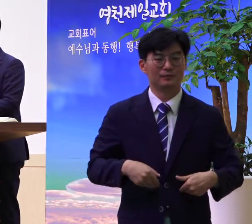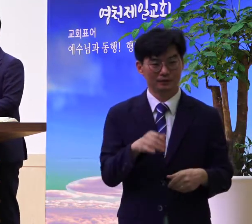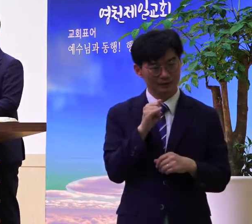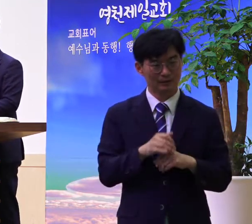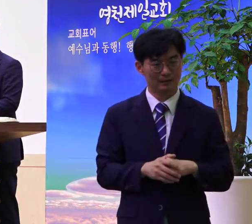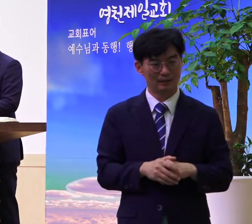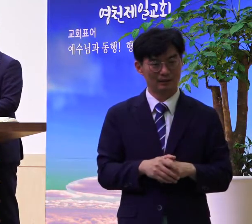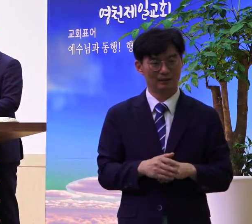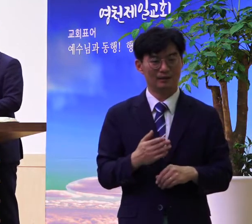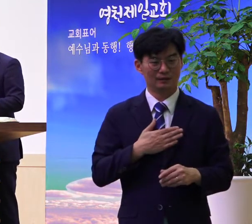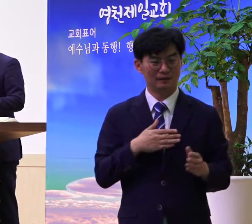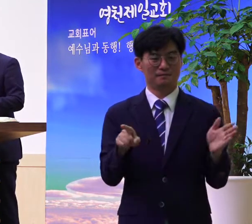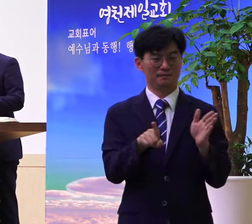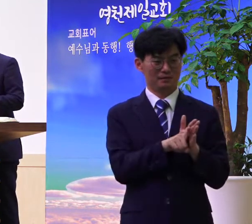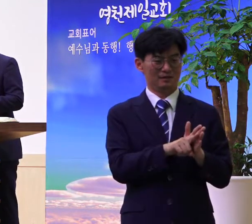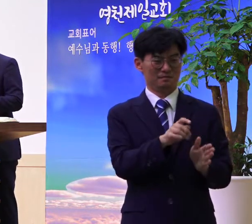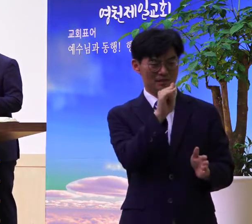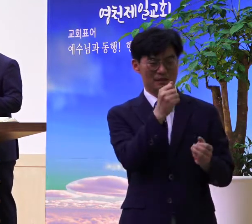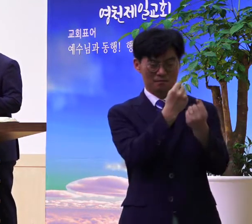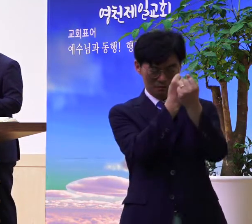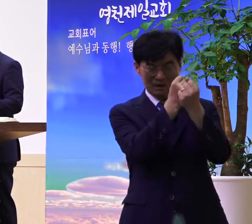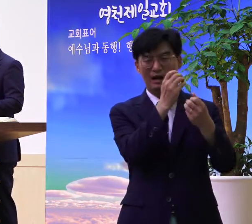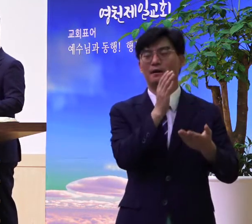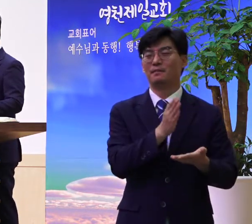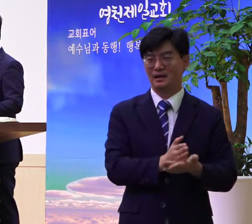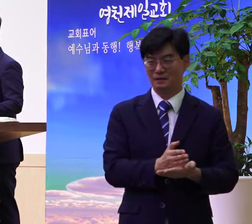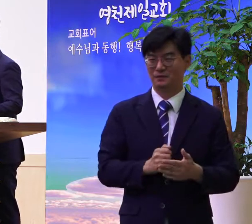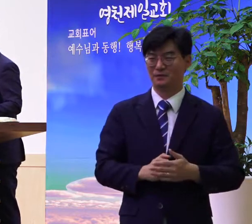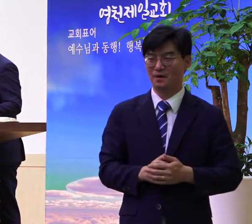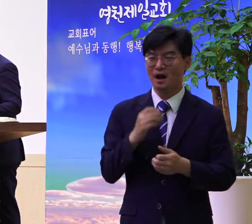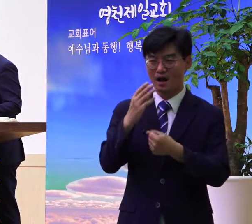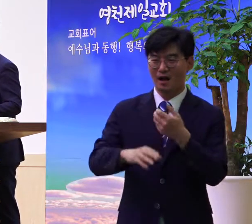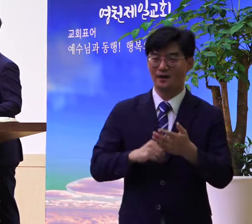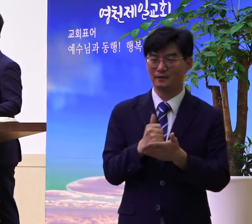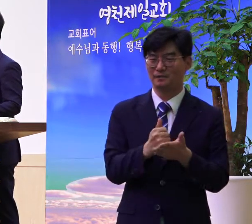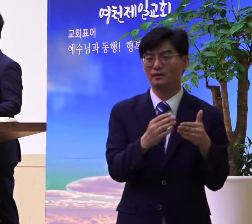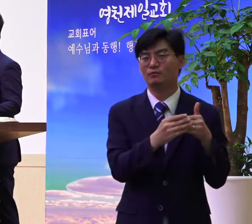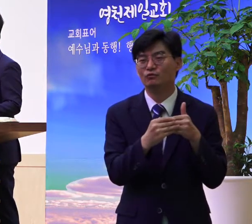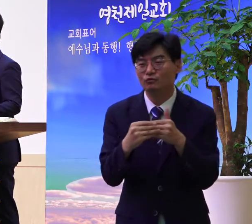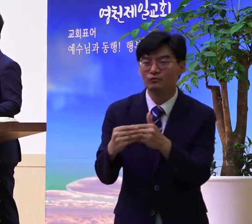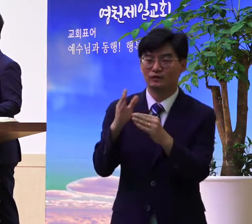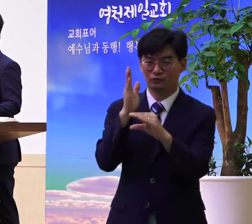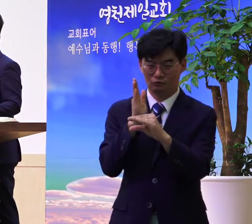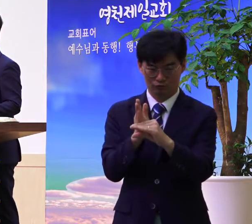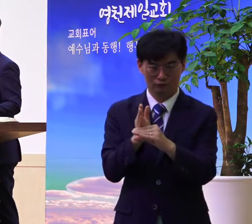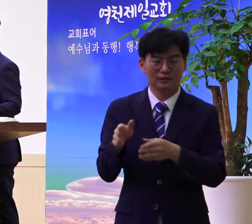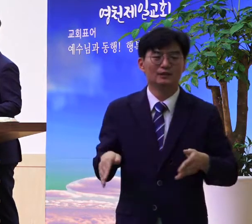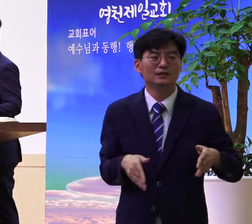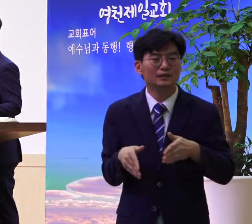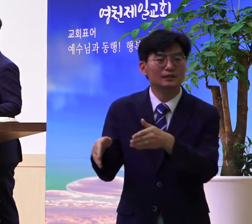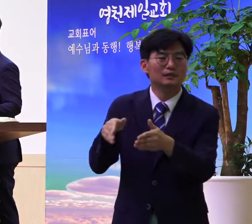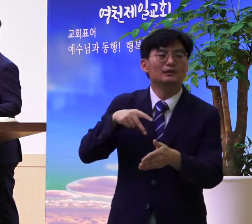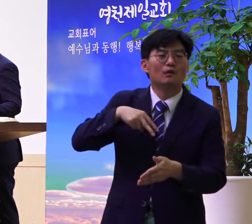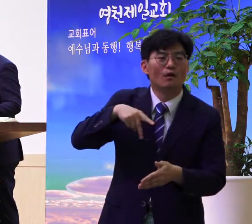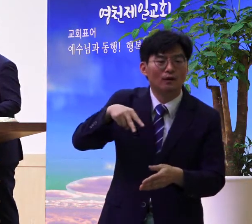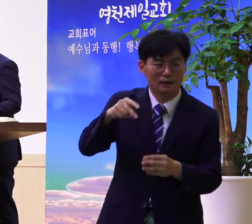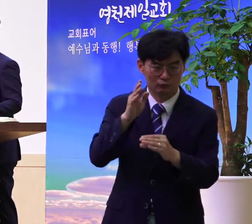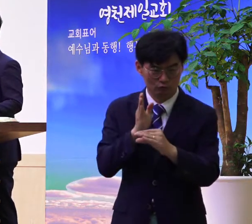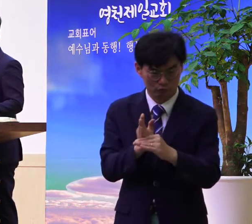왜냐하면 하나님의 인도하심을 따라서 살아야만 하기 때문에, 그리고 하나님의